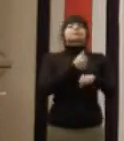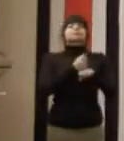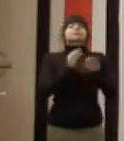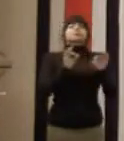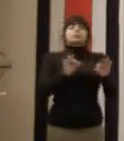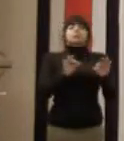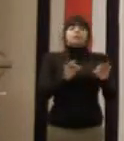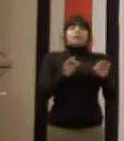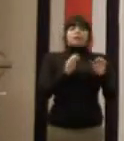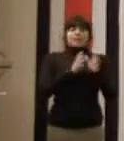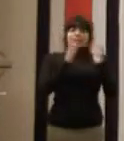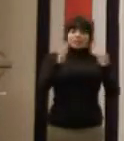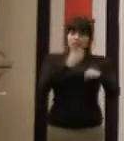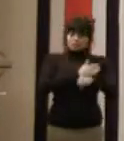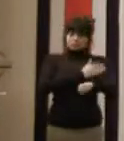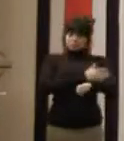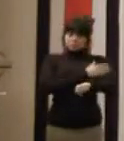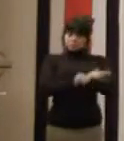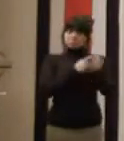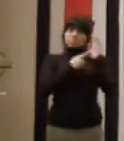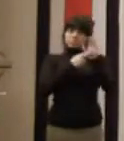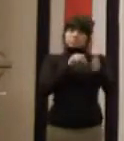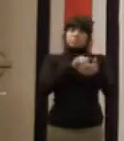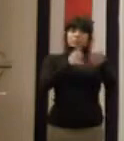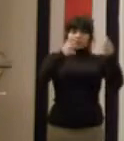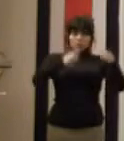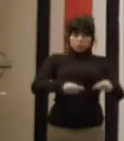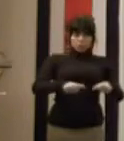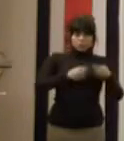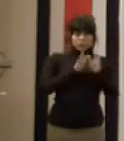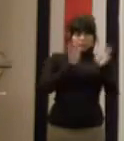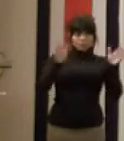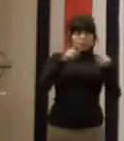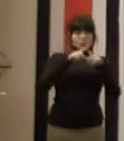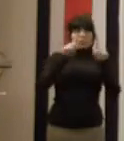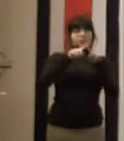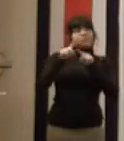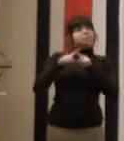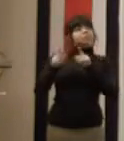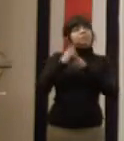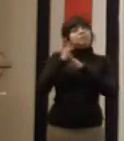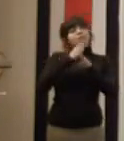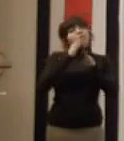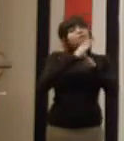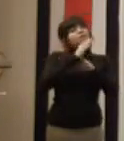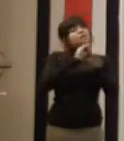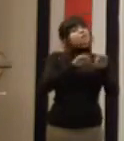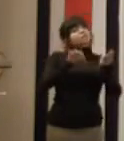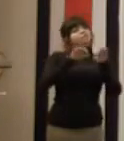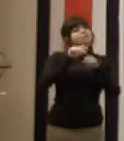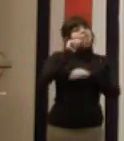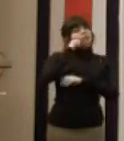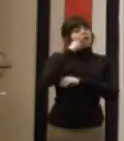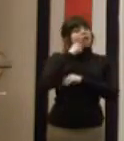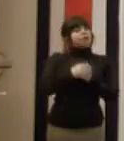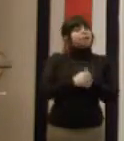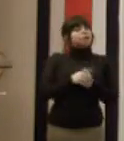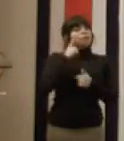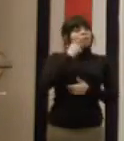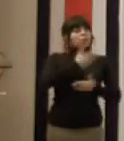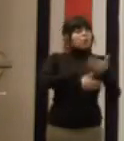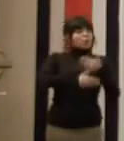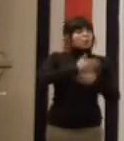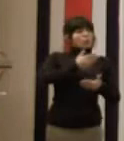bien el gran avance que representa este acuerdo marco con una serie de líneas clave de